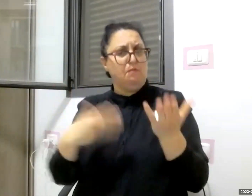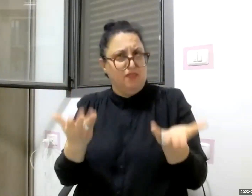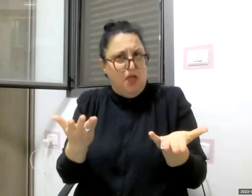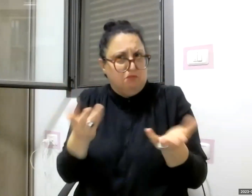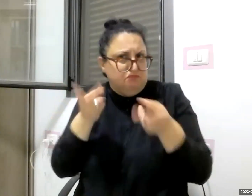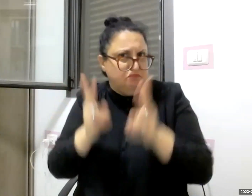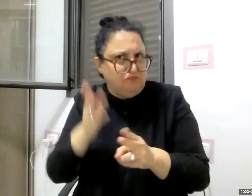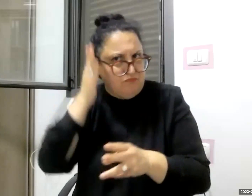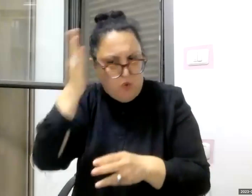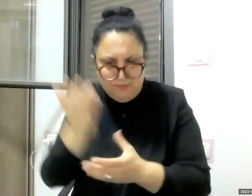שלנו